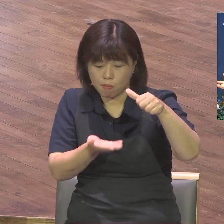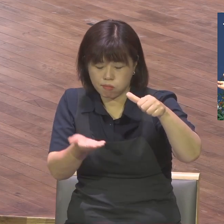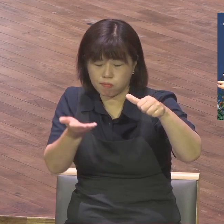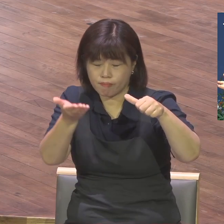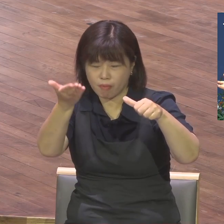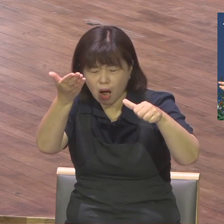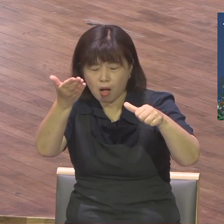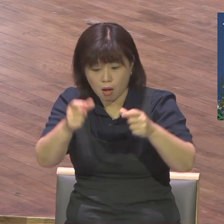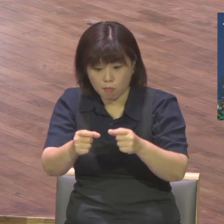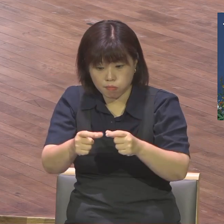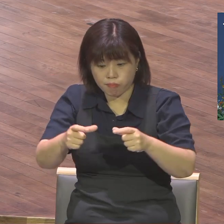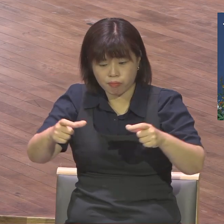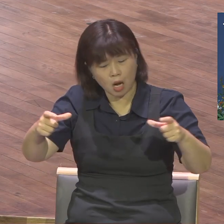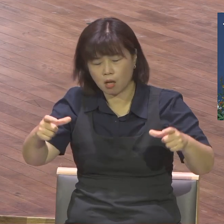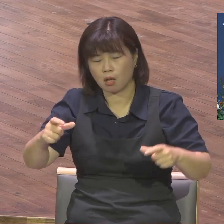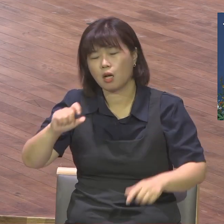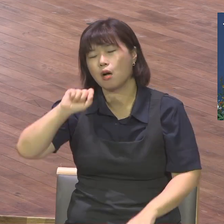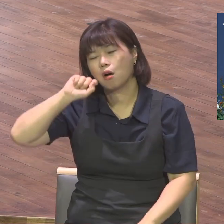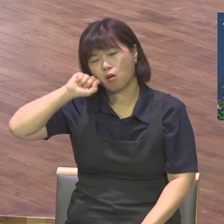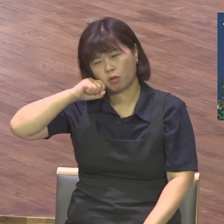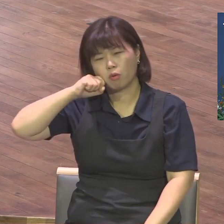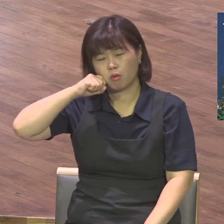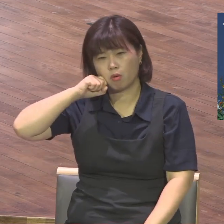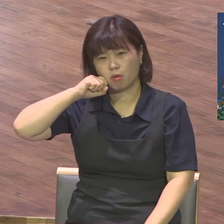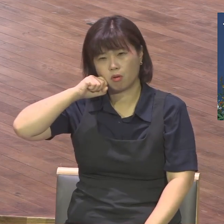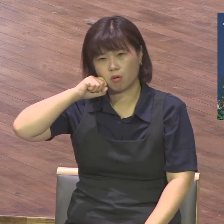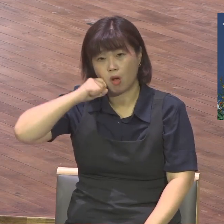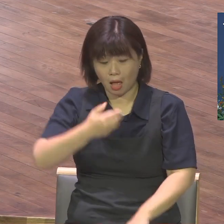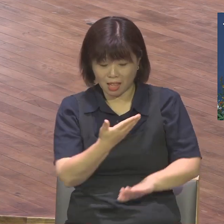교회 건드립니까? 안 했어요, 안 했어요.